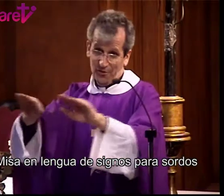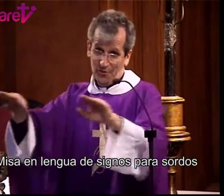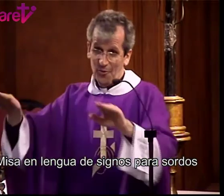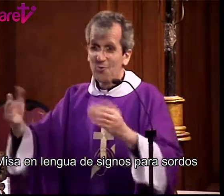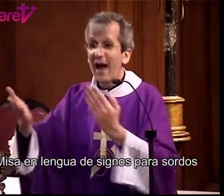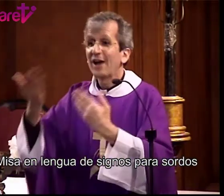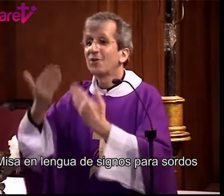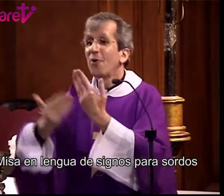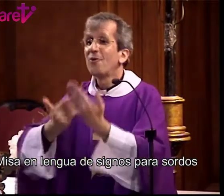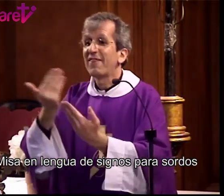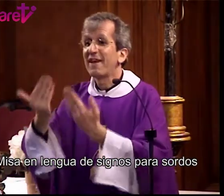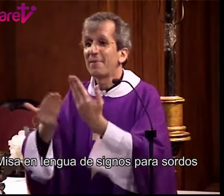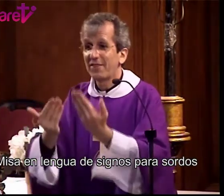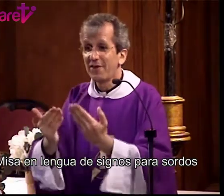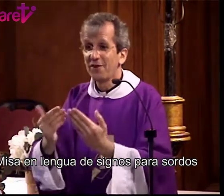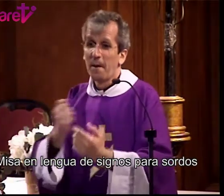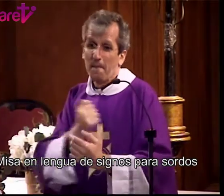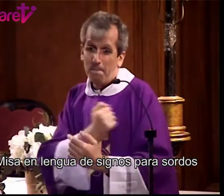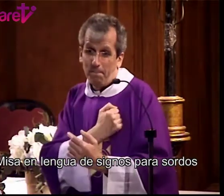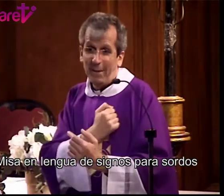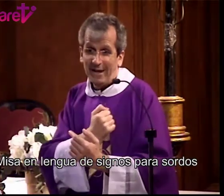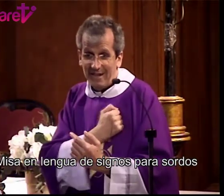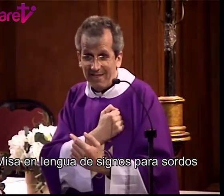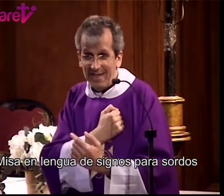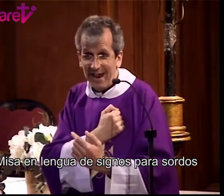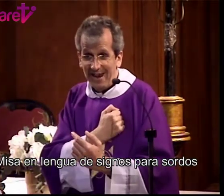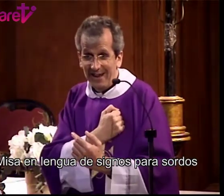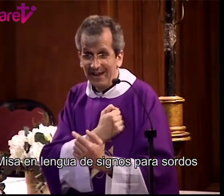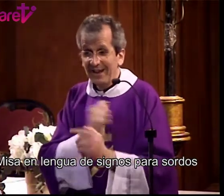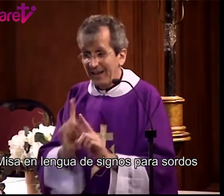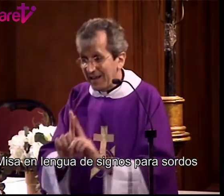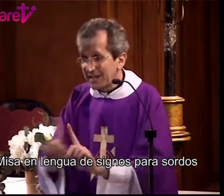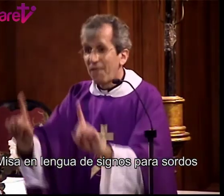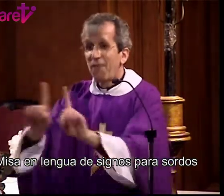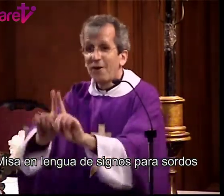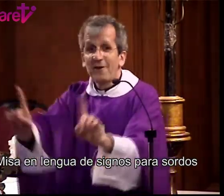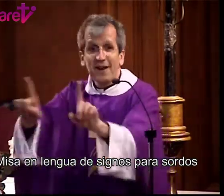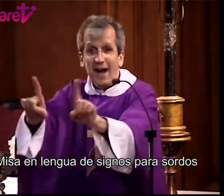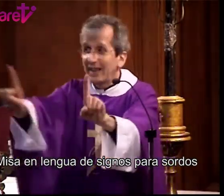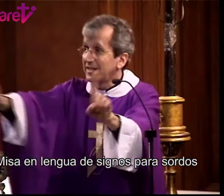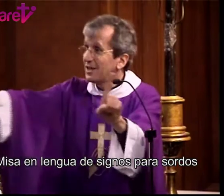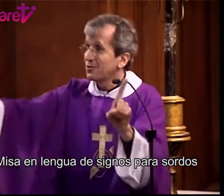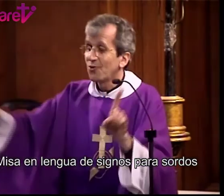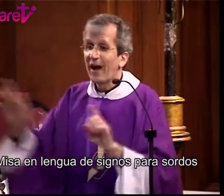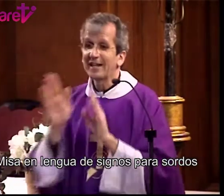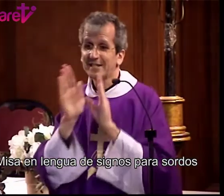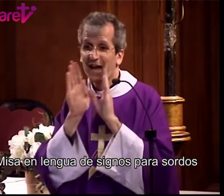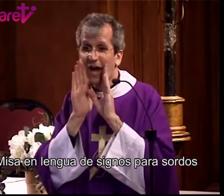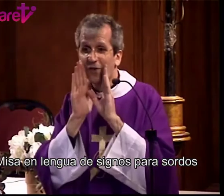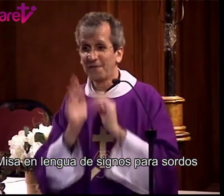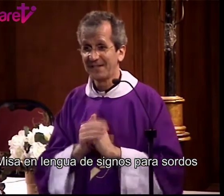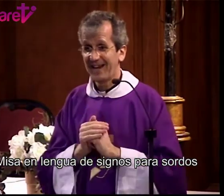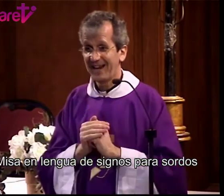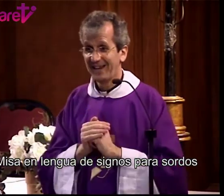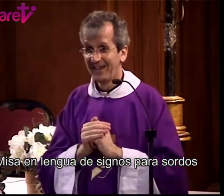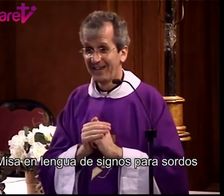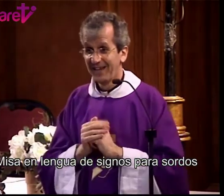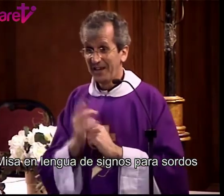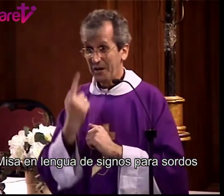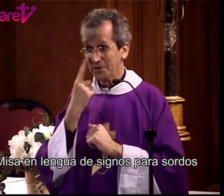un acto, una celebración penitencial y se fueron a distintos lugares a confesar. Y no sé si